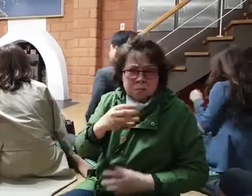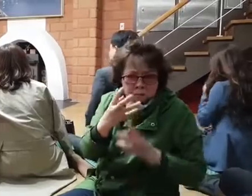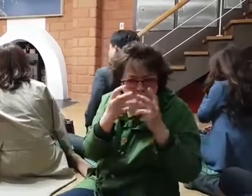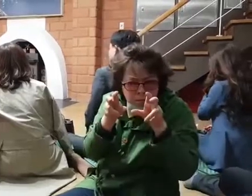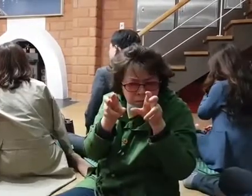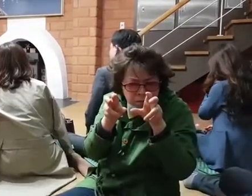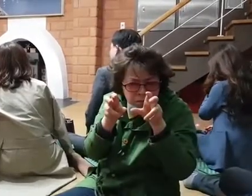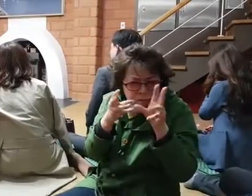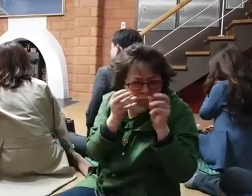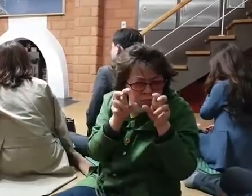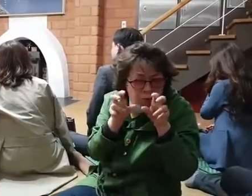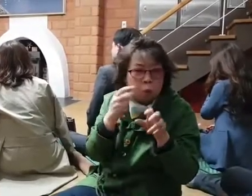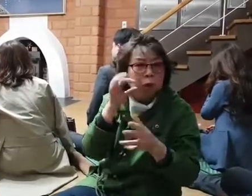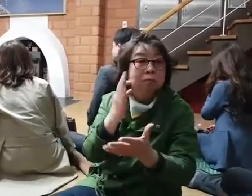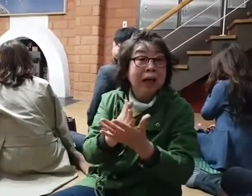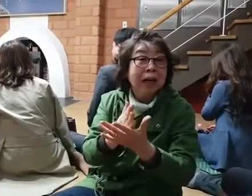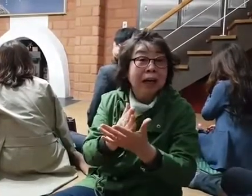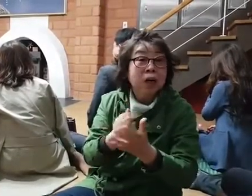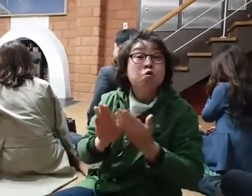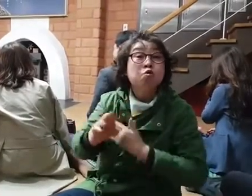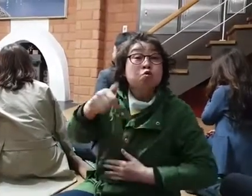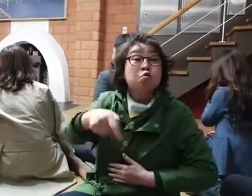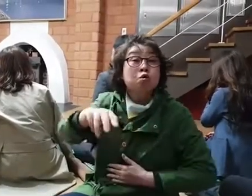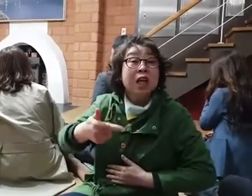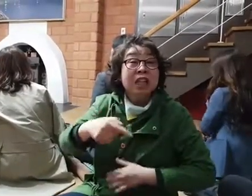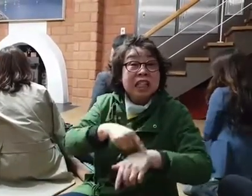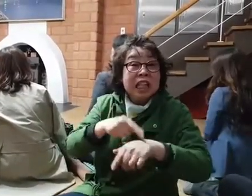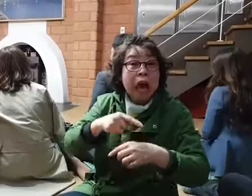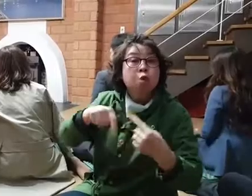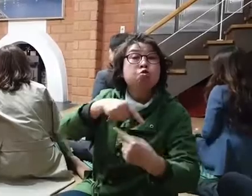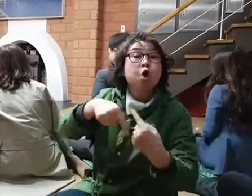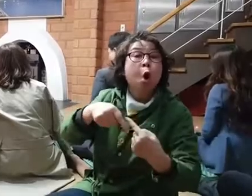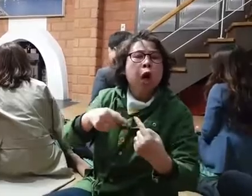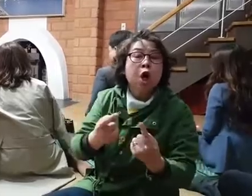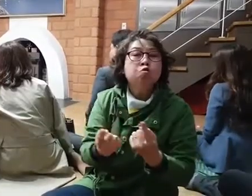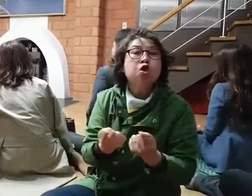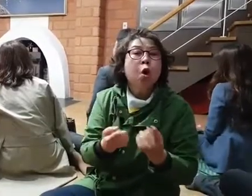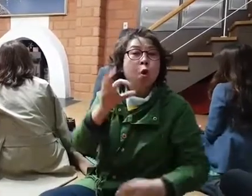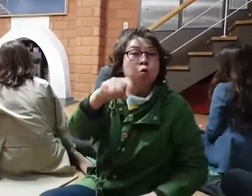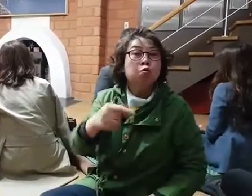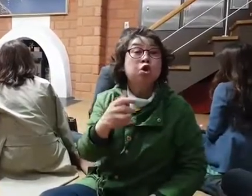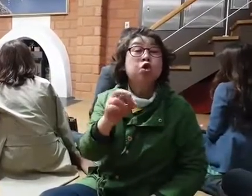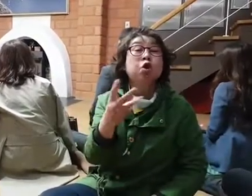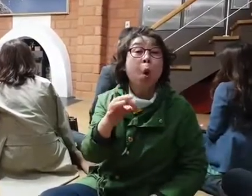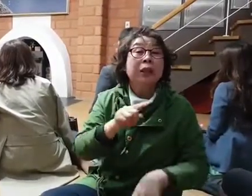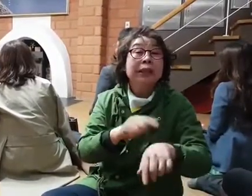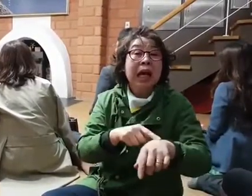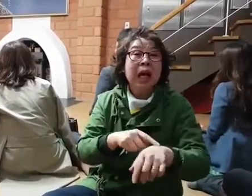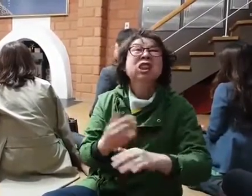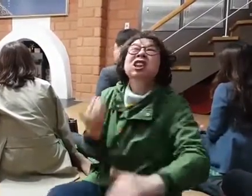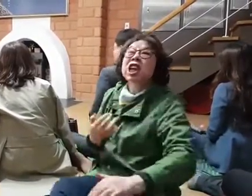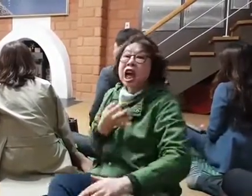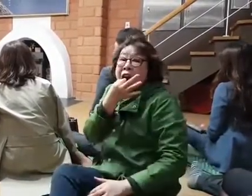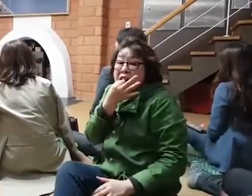되고 후천시대 후기에는 이제 운용시대이기 때문에 전기의 욕심시대가